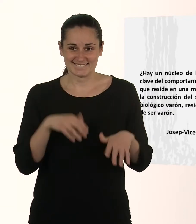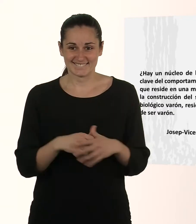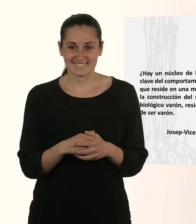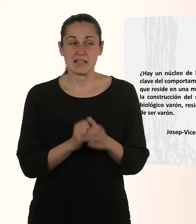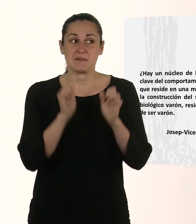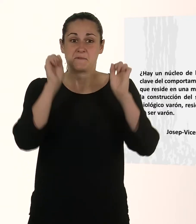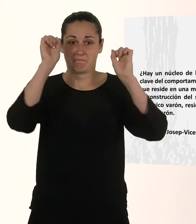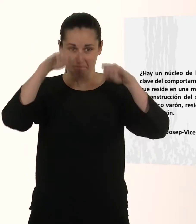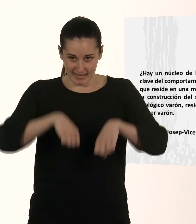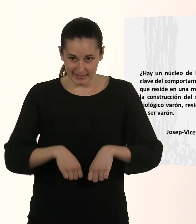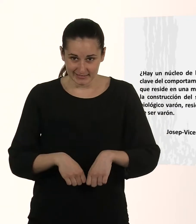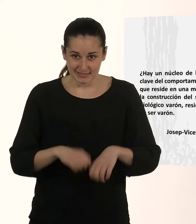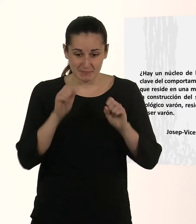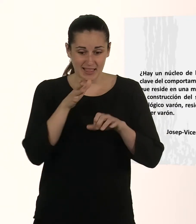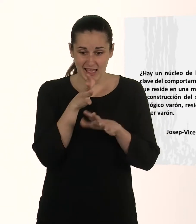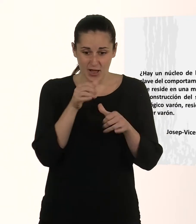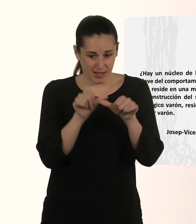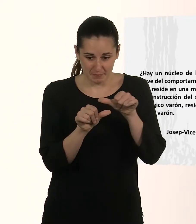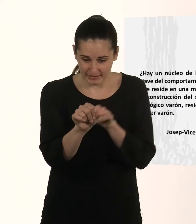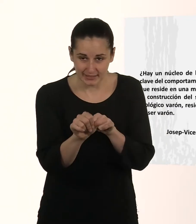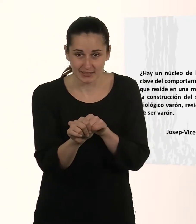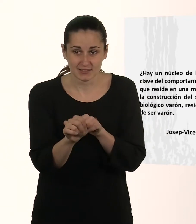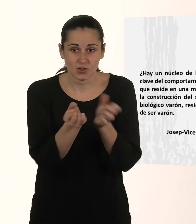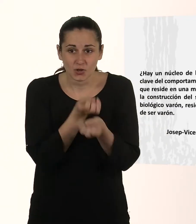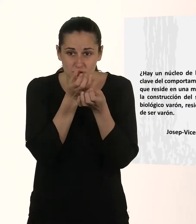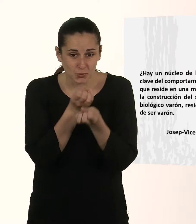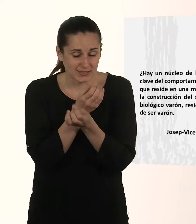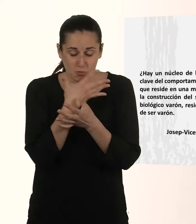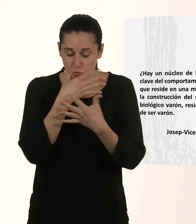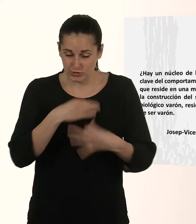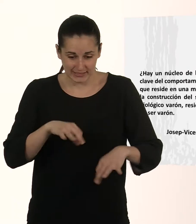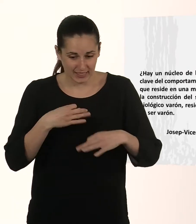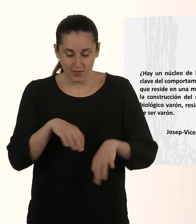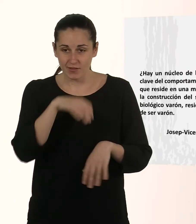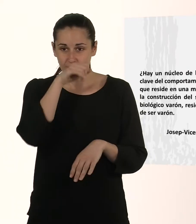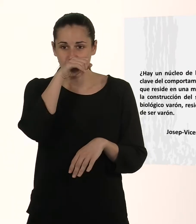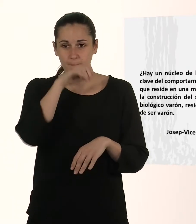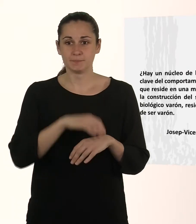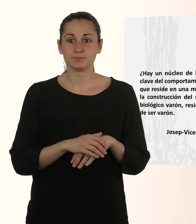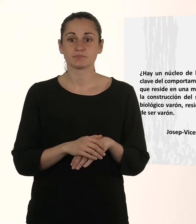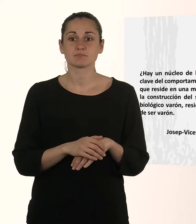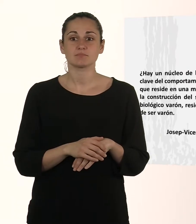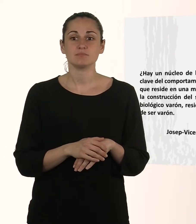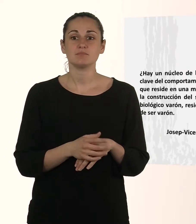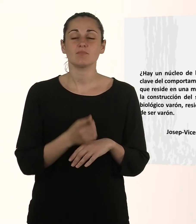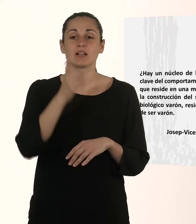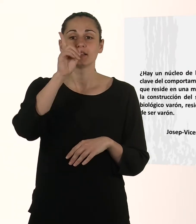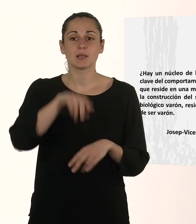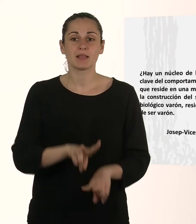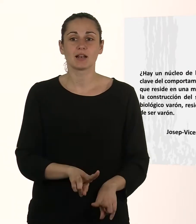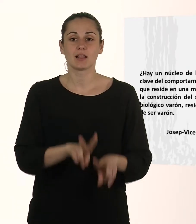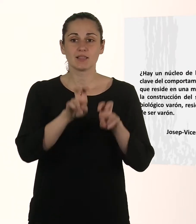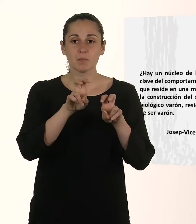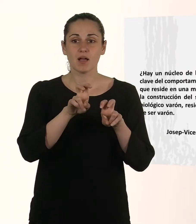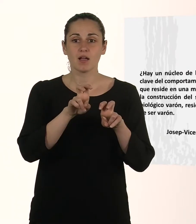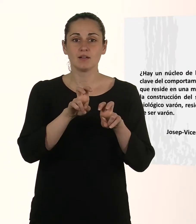Vale, bueno, a partir de aquí os cuento así muy sencillito, ¿vale? Va a incidir en la cuestión de la